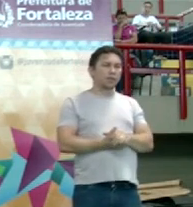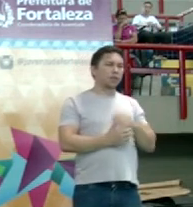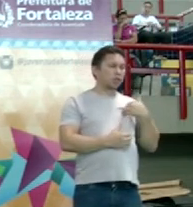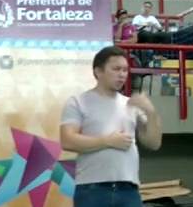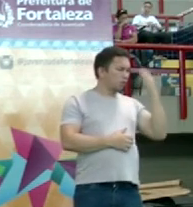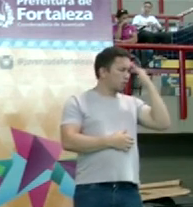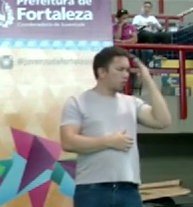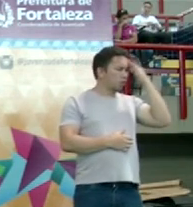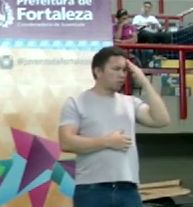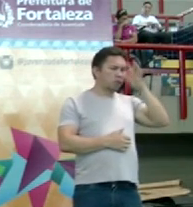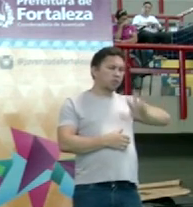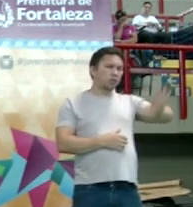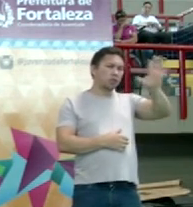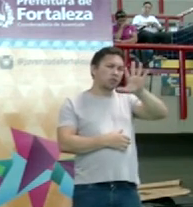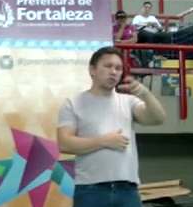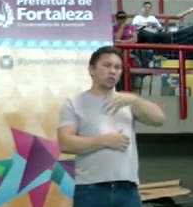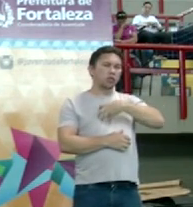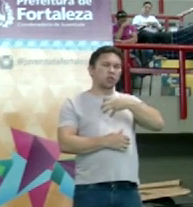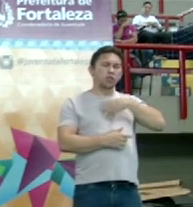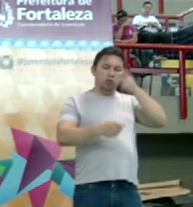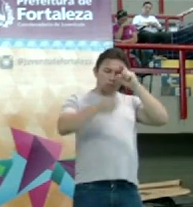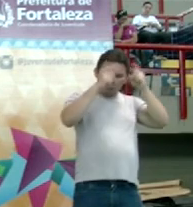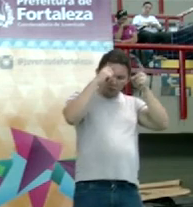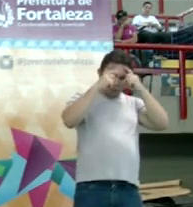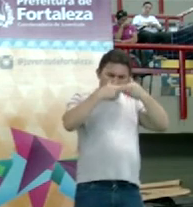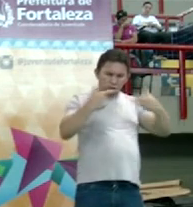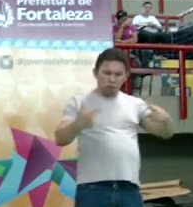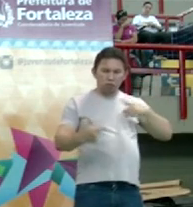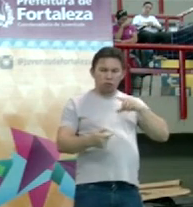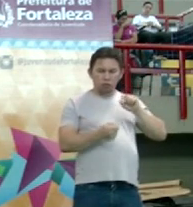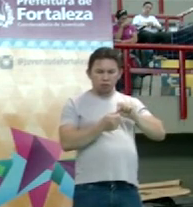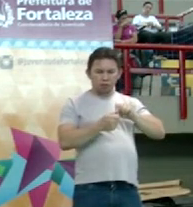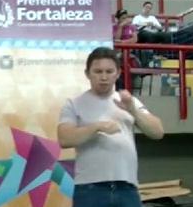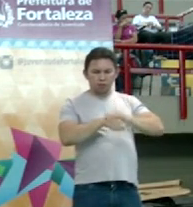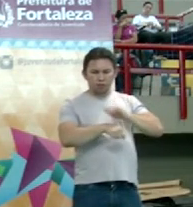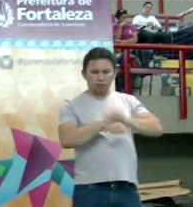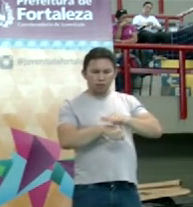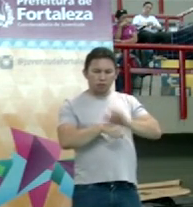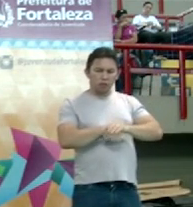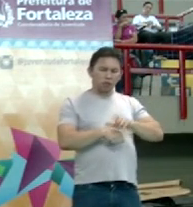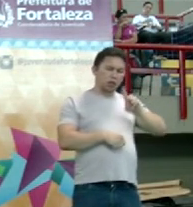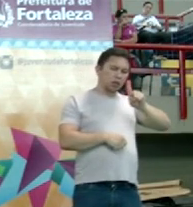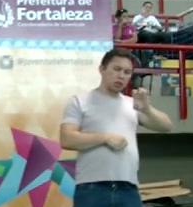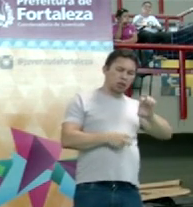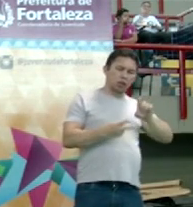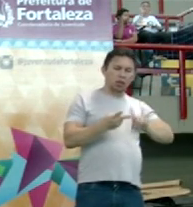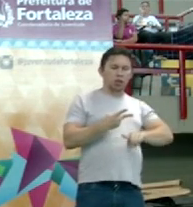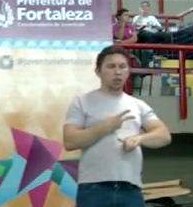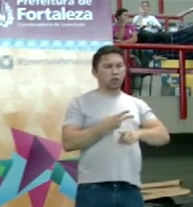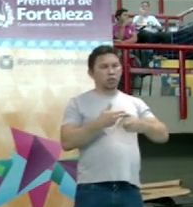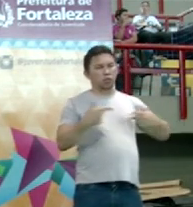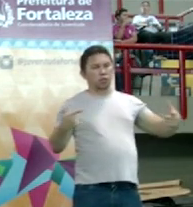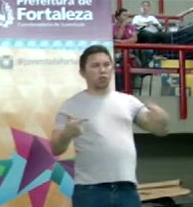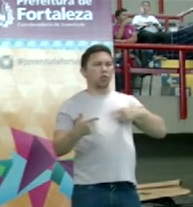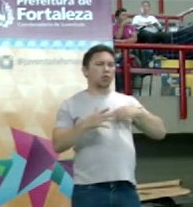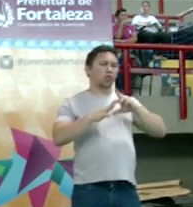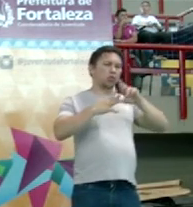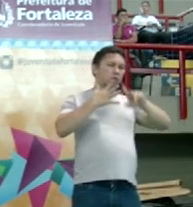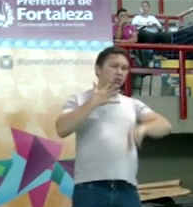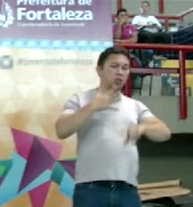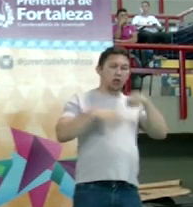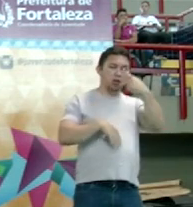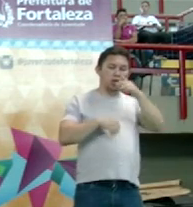a intenção de se discutir, a realização de etc. Aqui, pessoal, eu estou